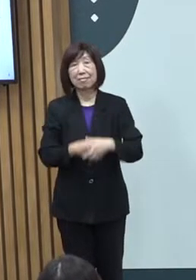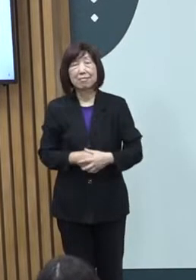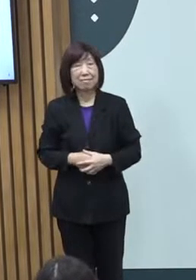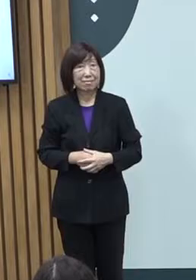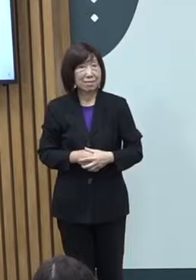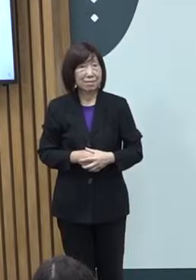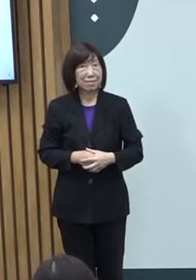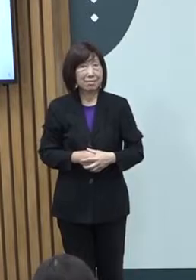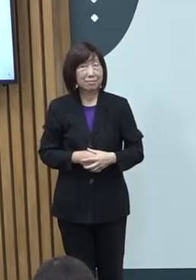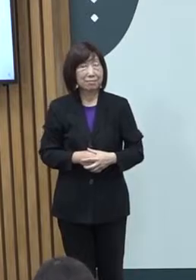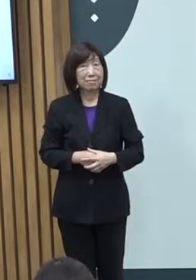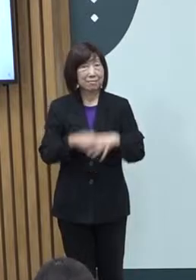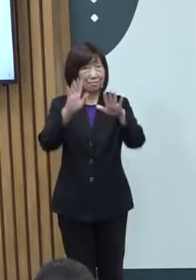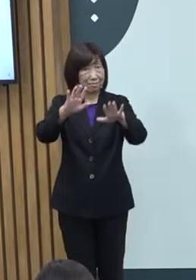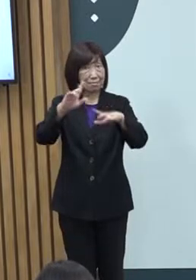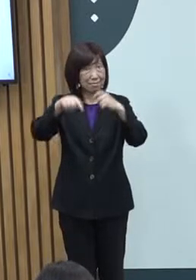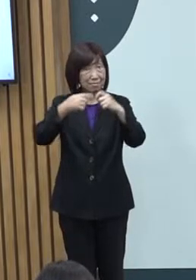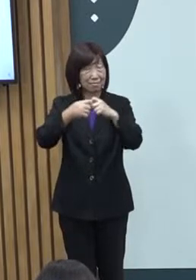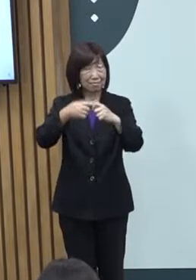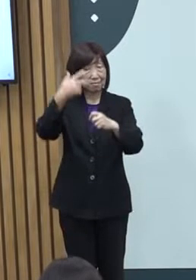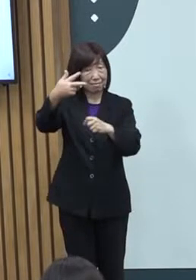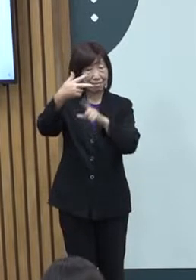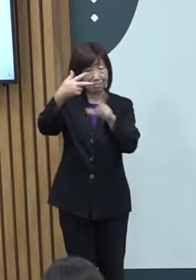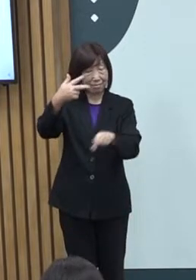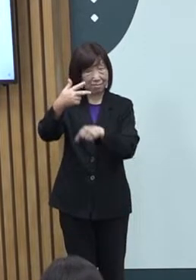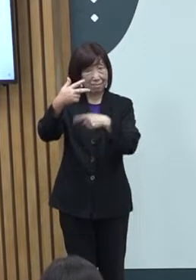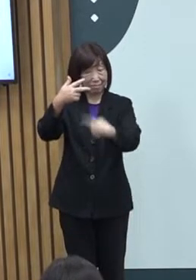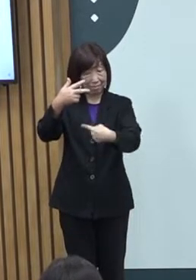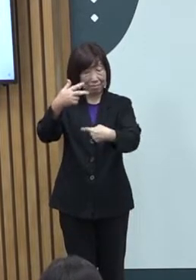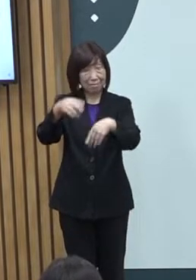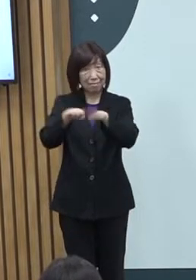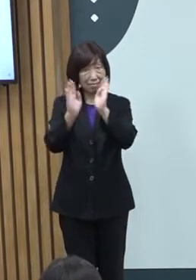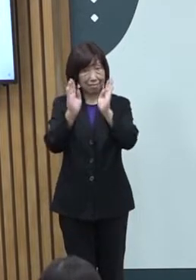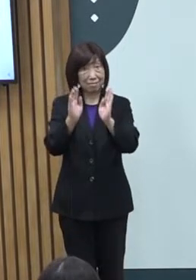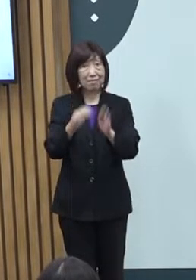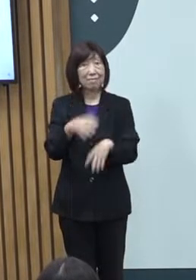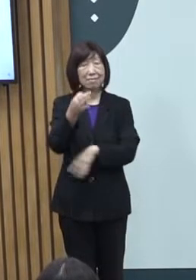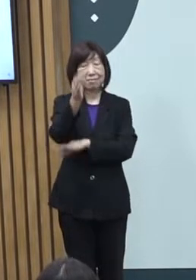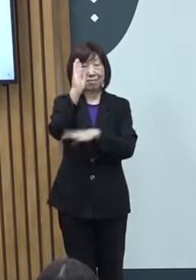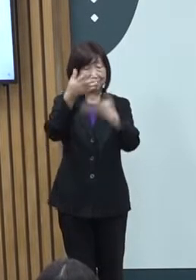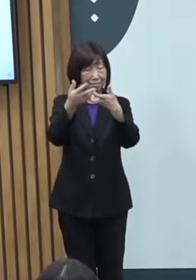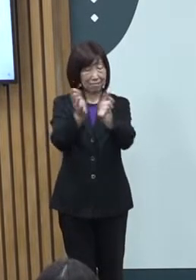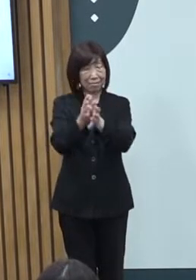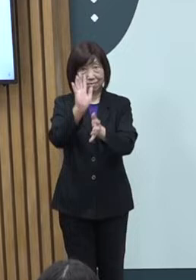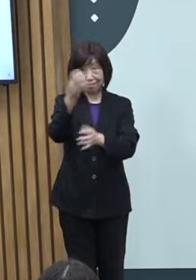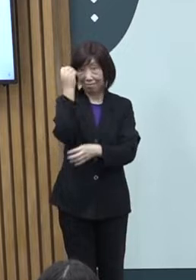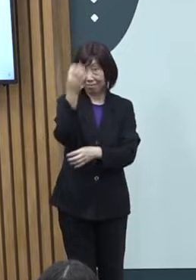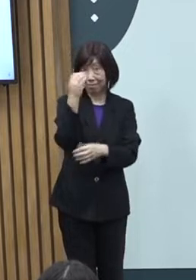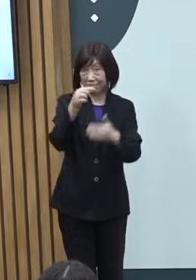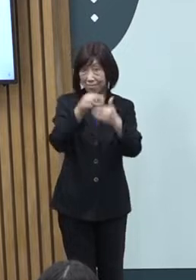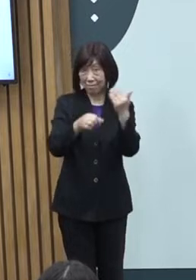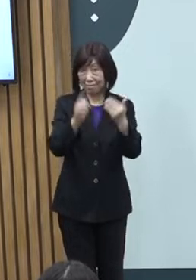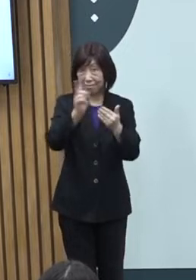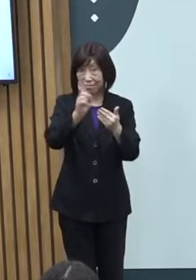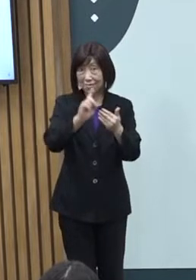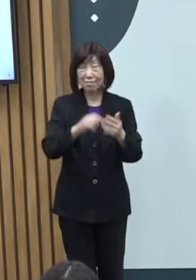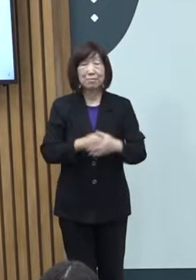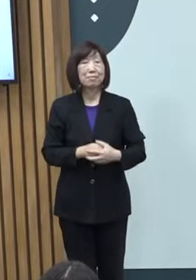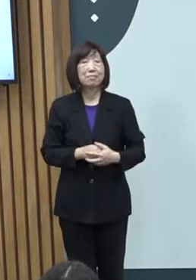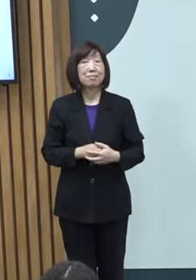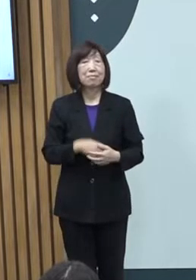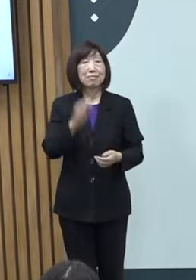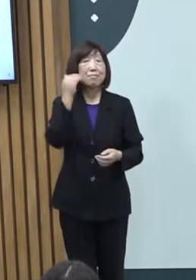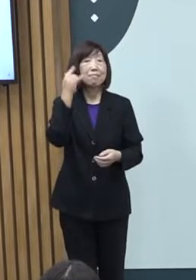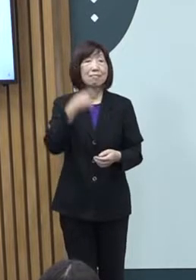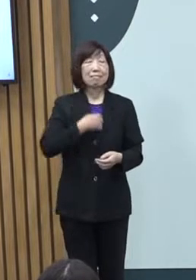那从今年的7月1号起呢，我们财政部提供了一项新的归户措施，也就是说